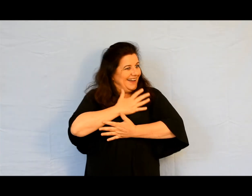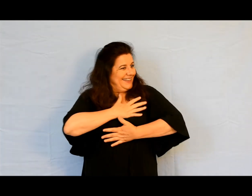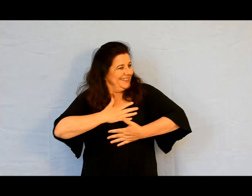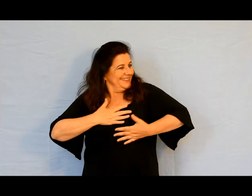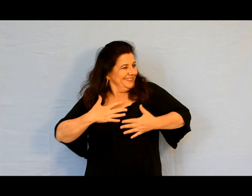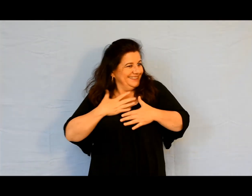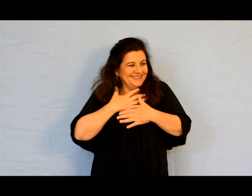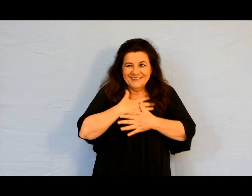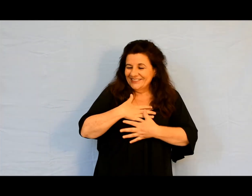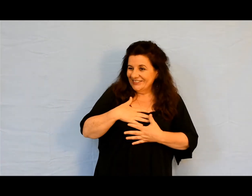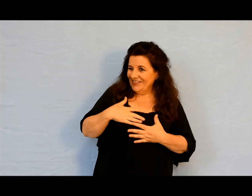de racine en lui.